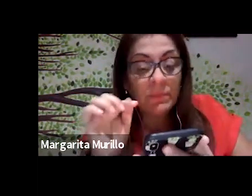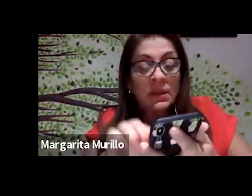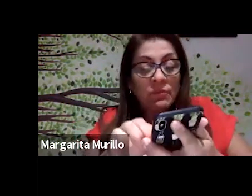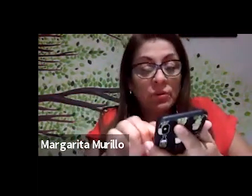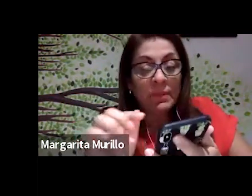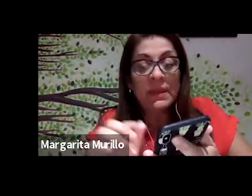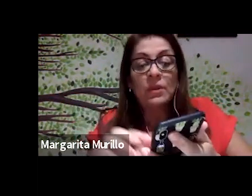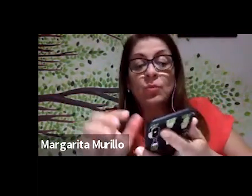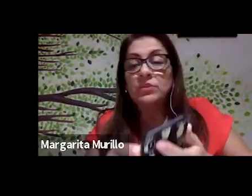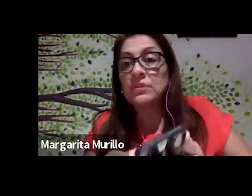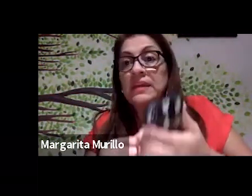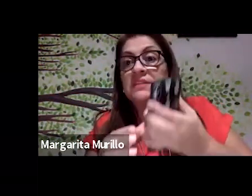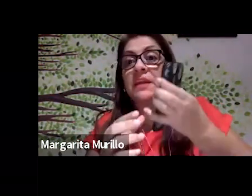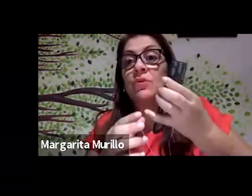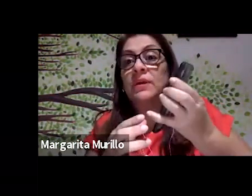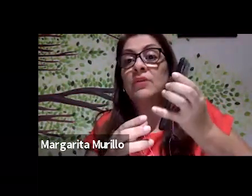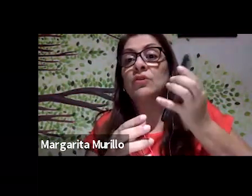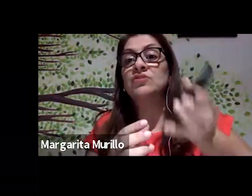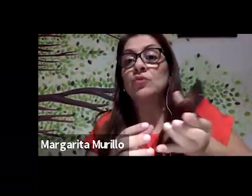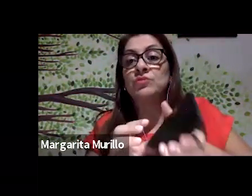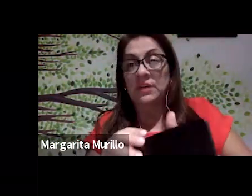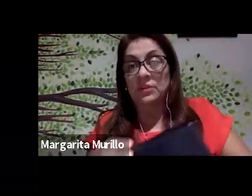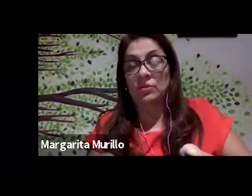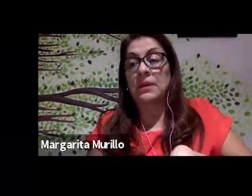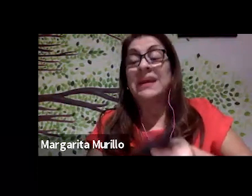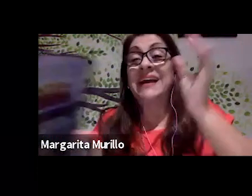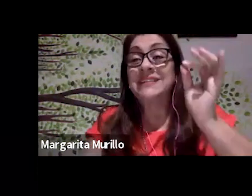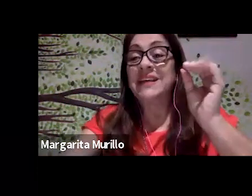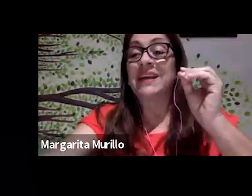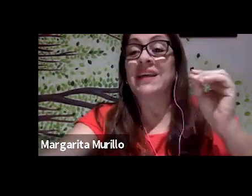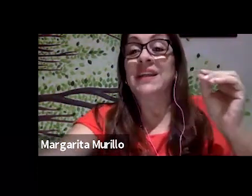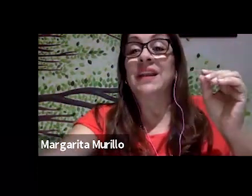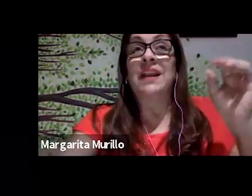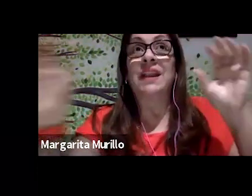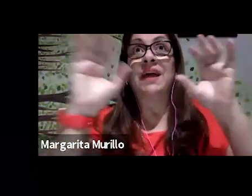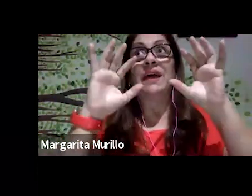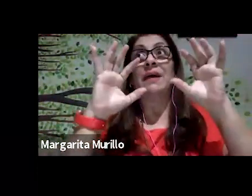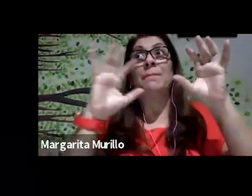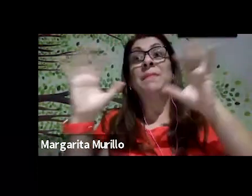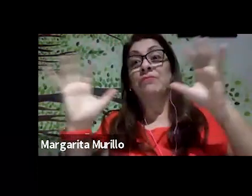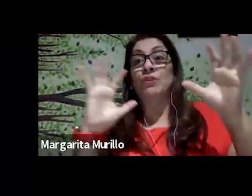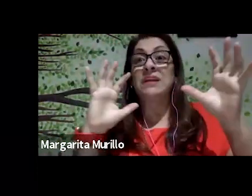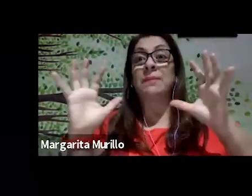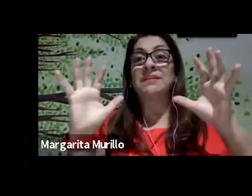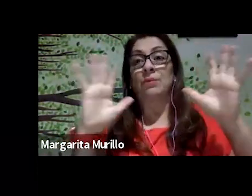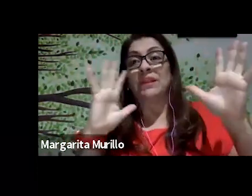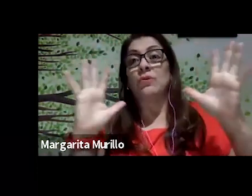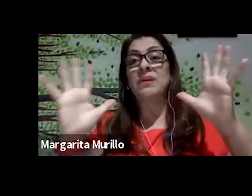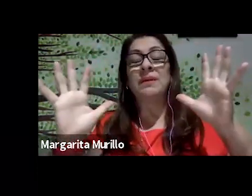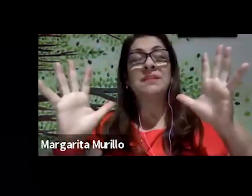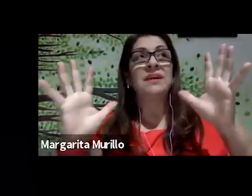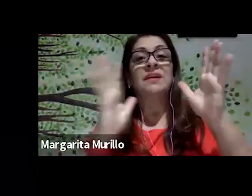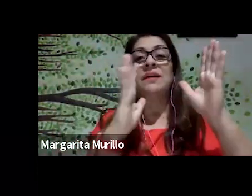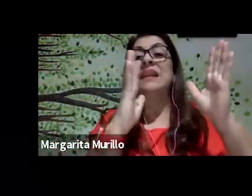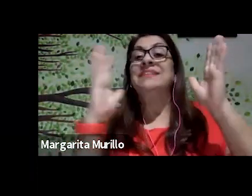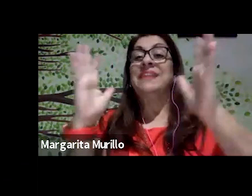Instagram qué fue lo que me dijeron Cuántos likes tengo qué es lo que estoy buscando casi que metafóricamente o